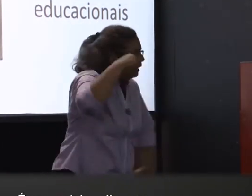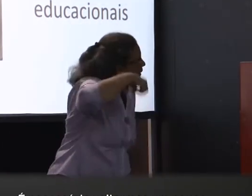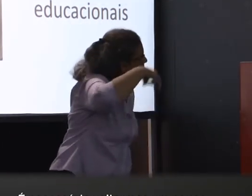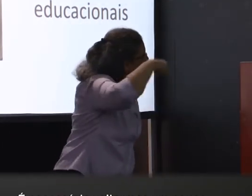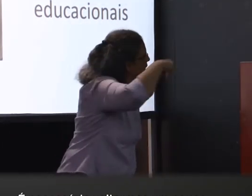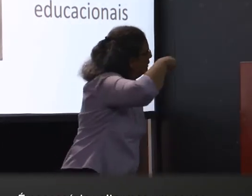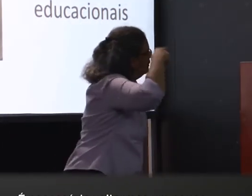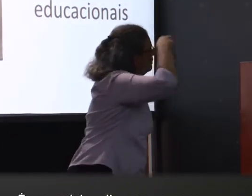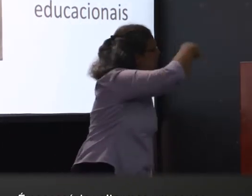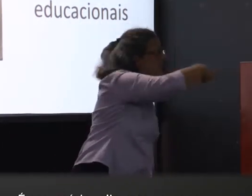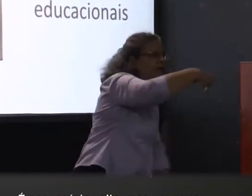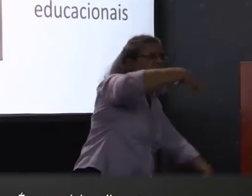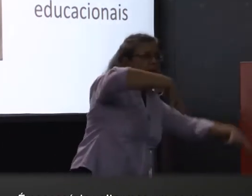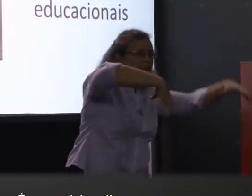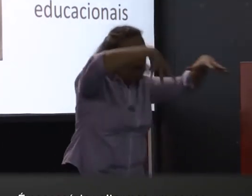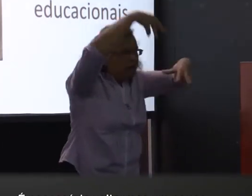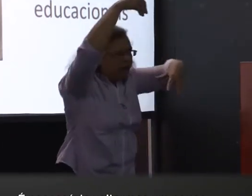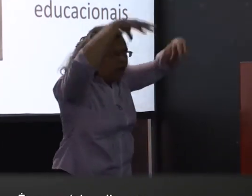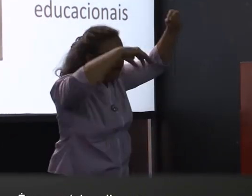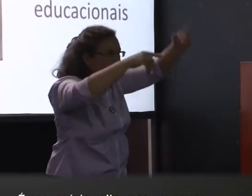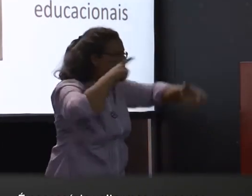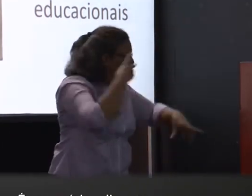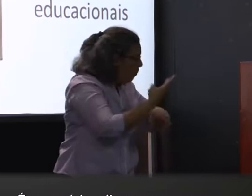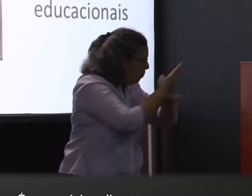Bom, é necessário voltarmos um pouco,